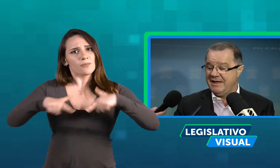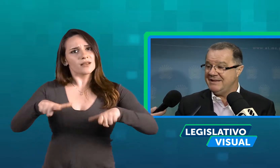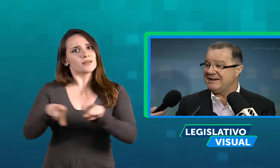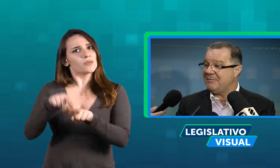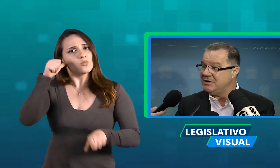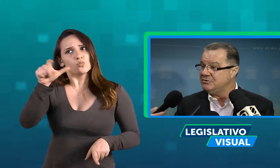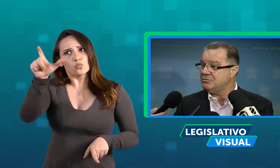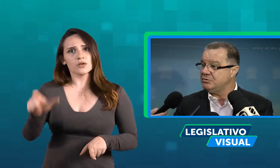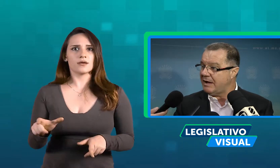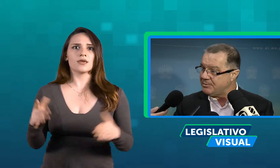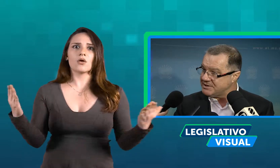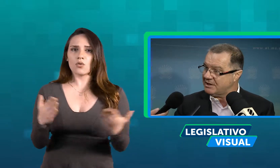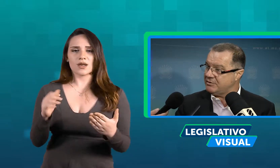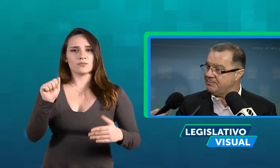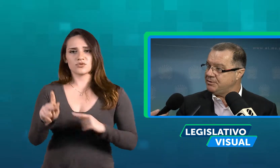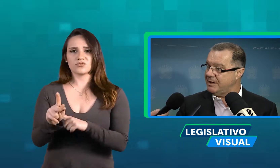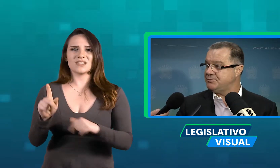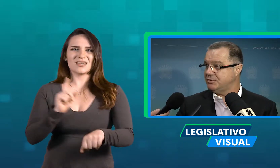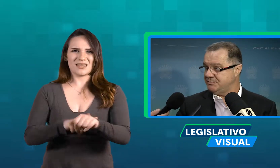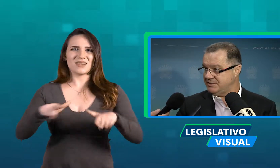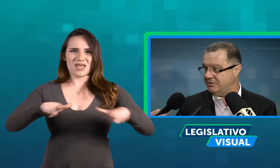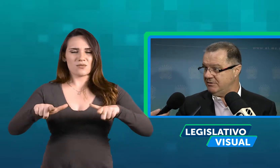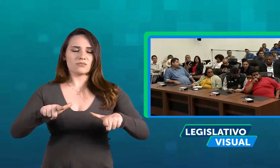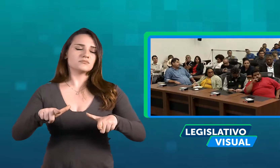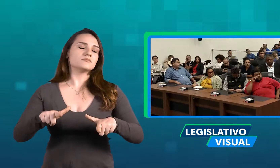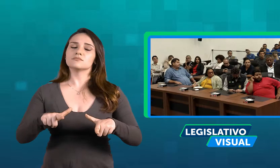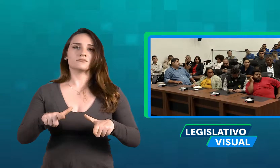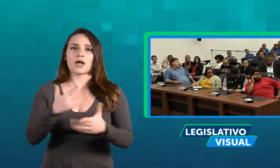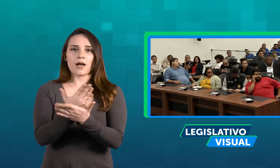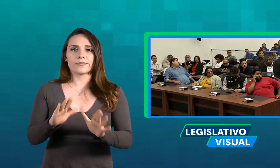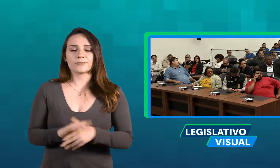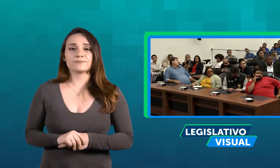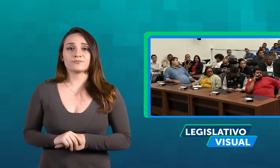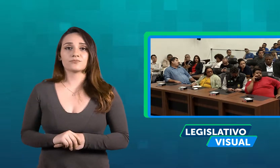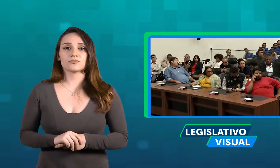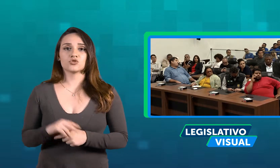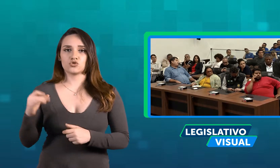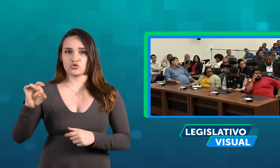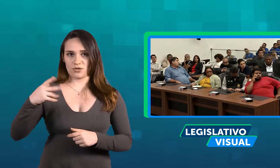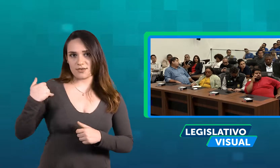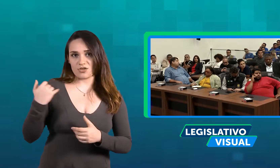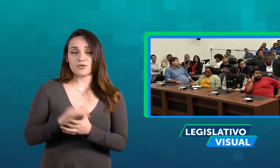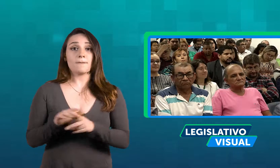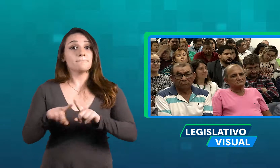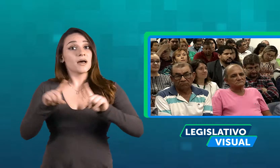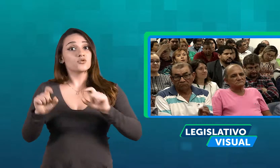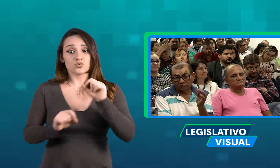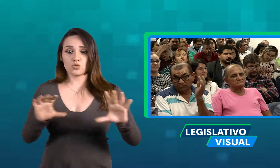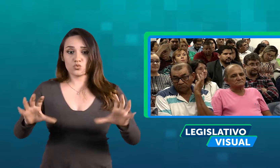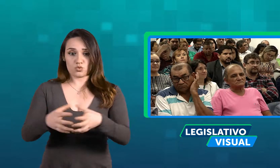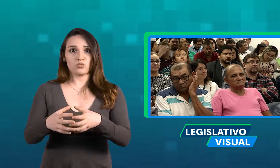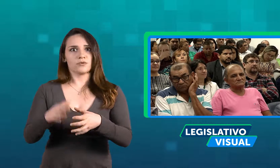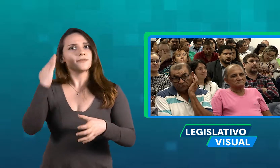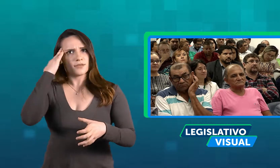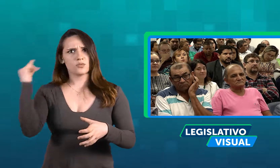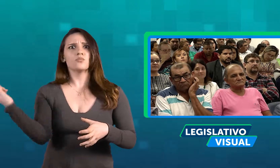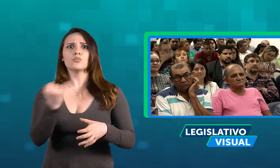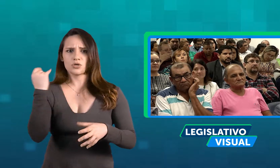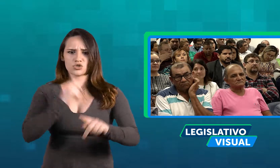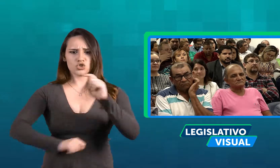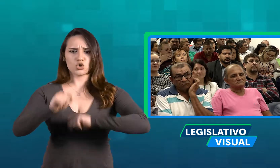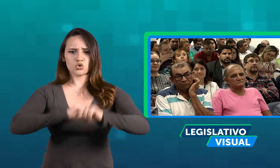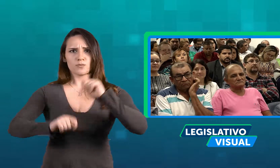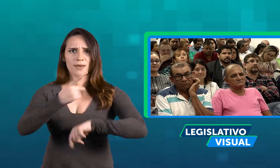mulheres e acabando com a aposentadoria por tempo de contribuição. Apesar de entenderem a relevância da reforma da Previdência